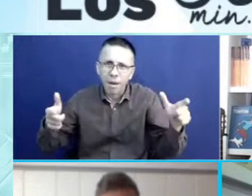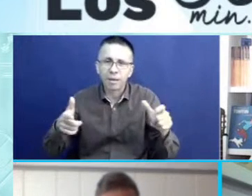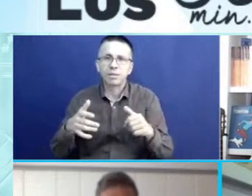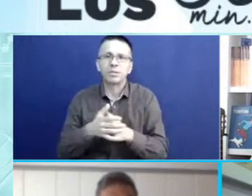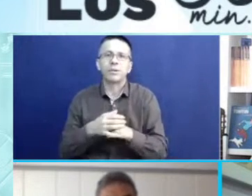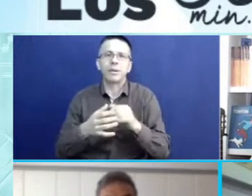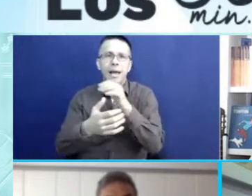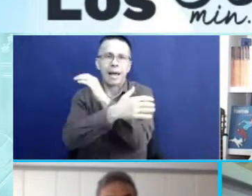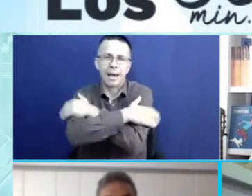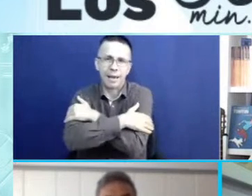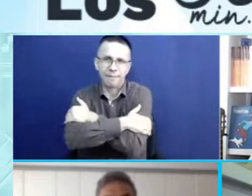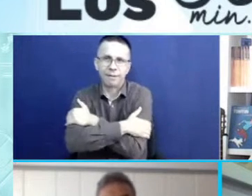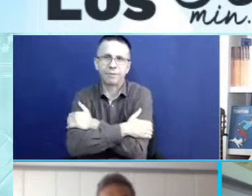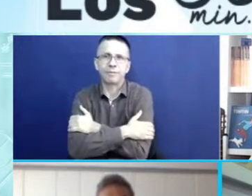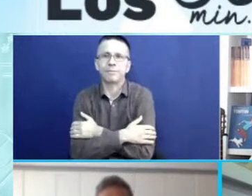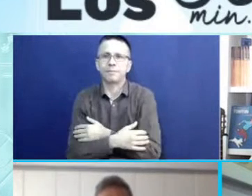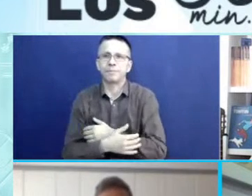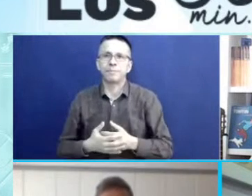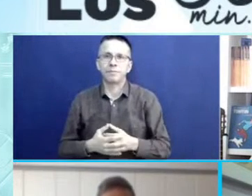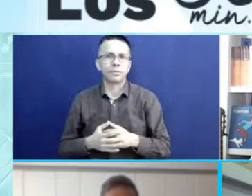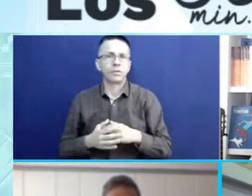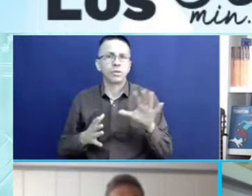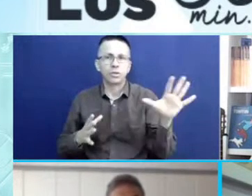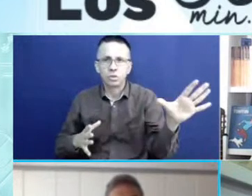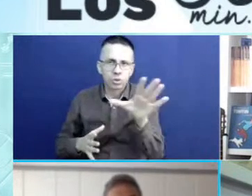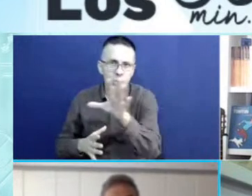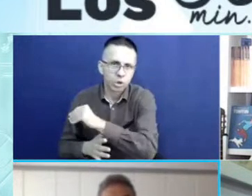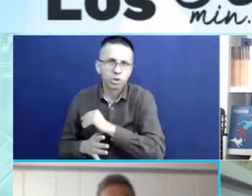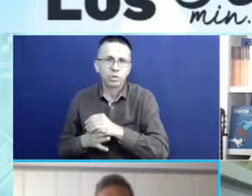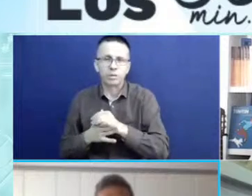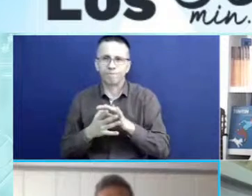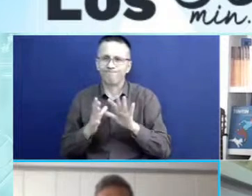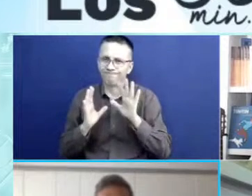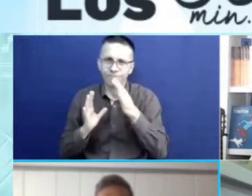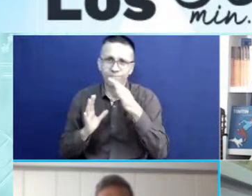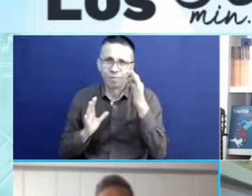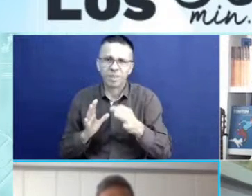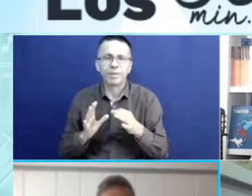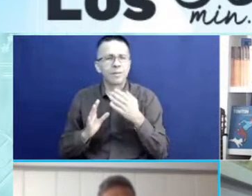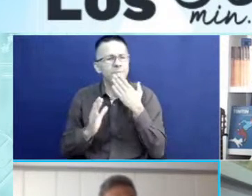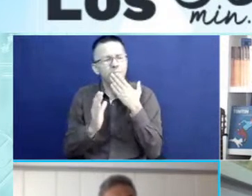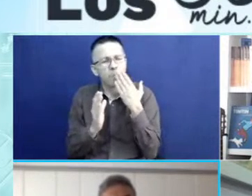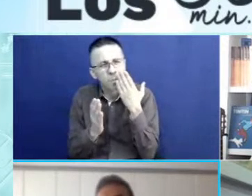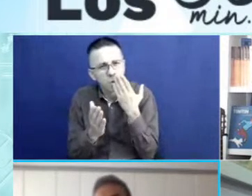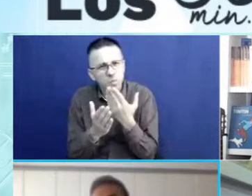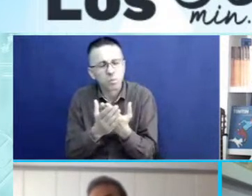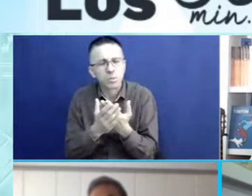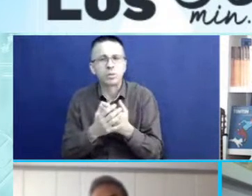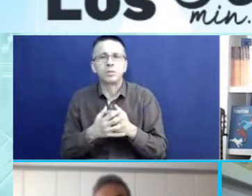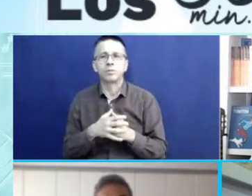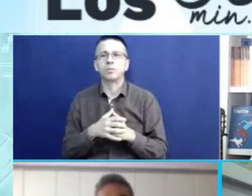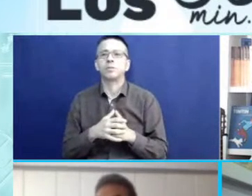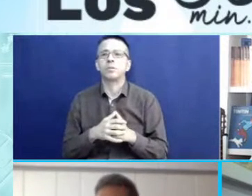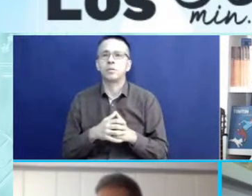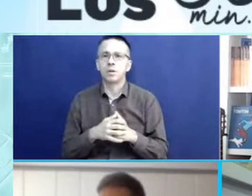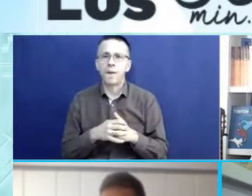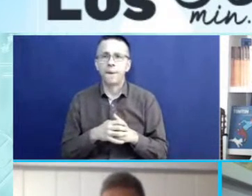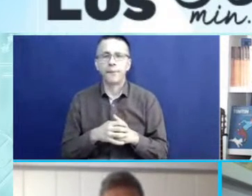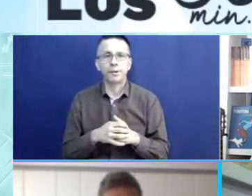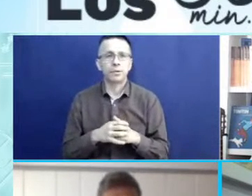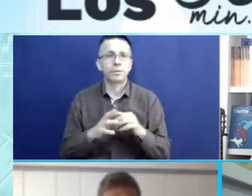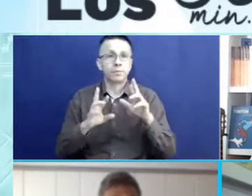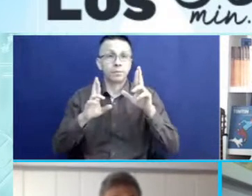fuertes abrazos. Mil y mil a todos ustedes, de verdad, plenos agradecimientos. Feliz